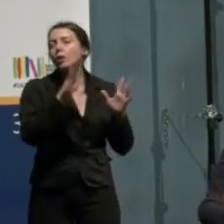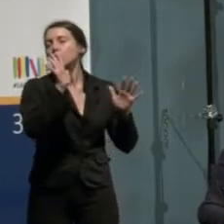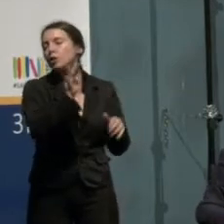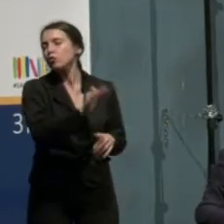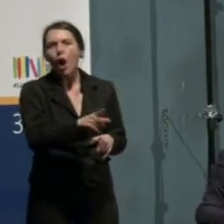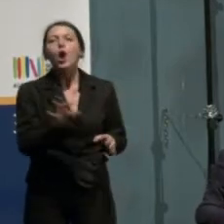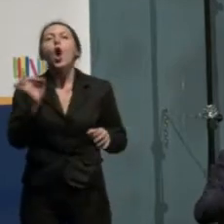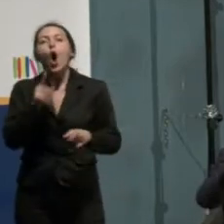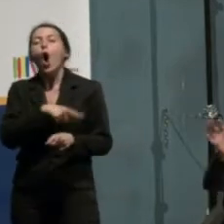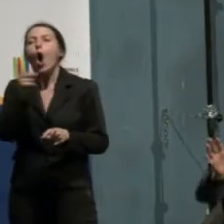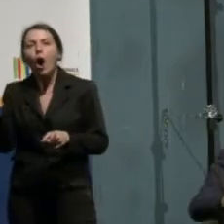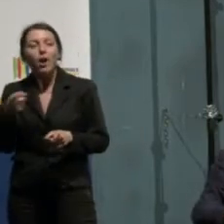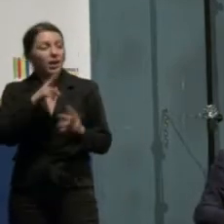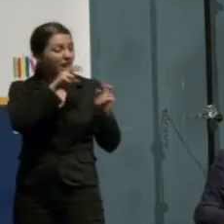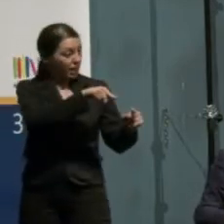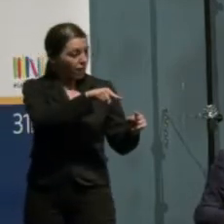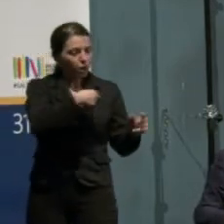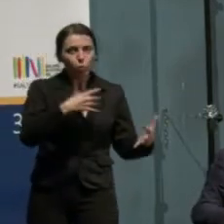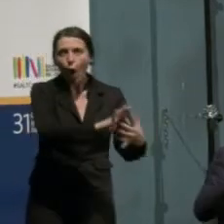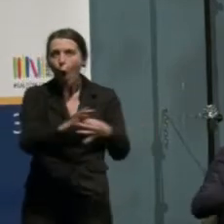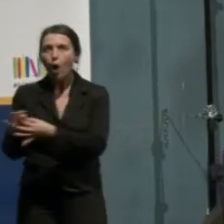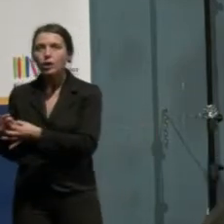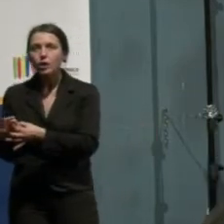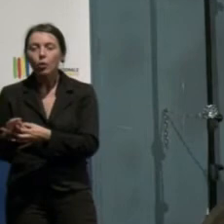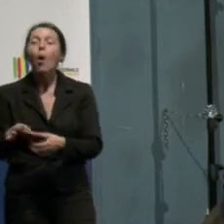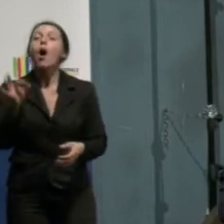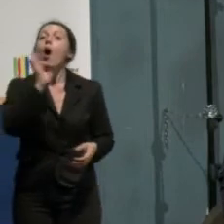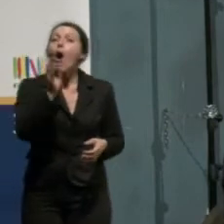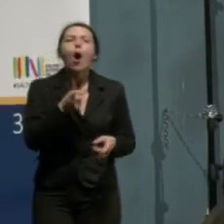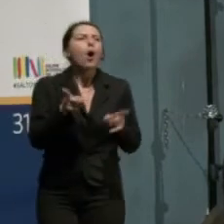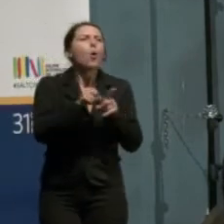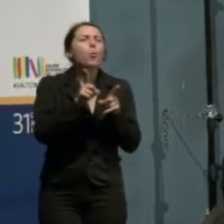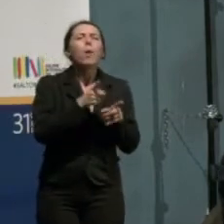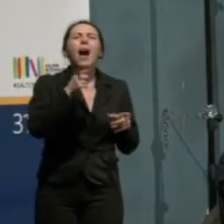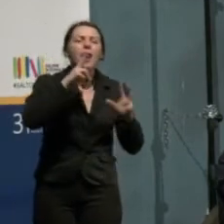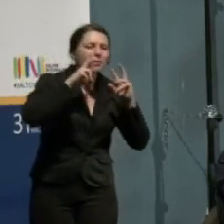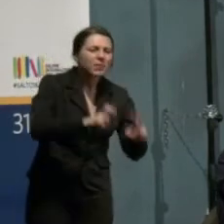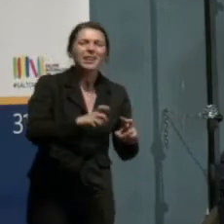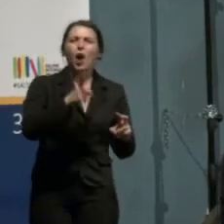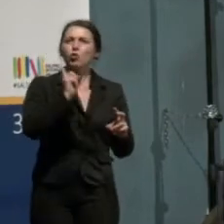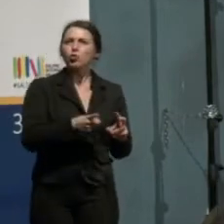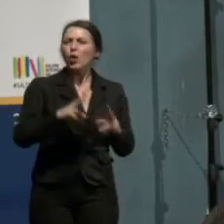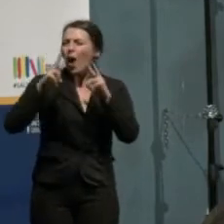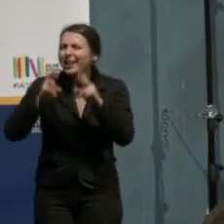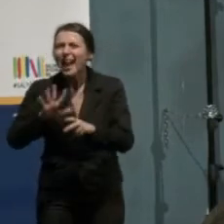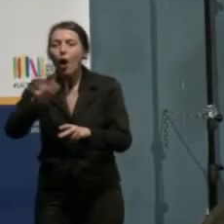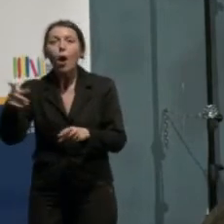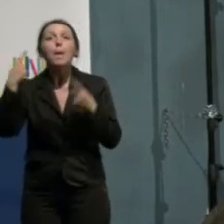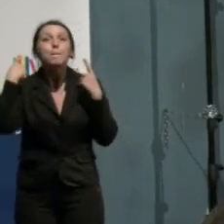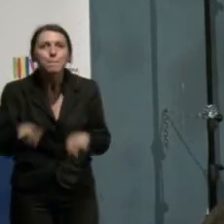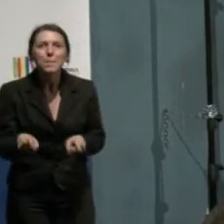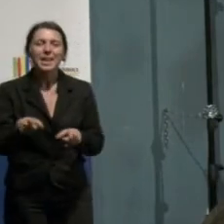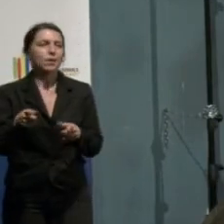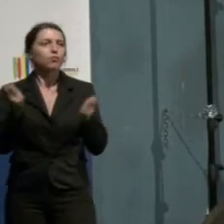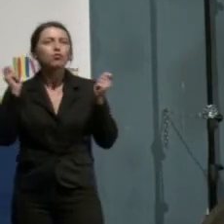un consorzio investigativo per indagare sul da fare caruana puoi scegliere di indagare su giulio e metti assieme le migliori intelligenze questo è un giornalismo moderno